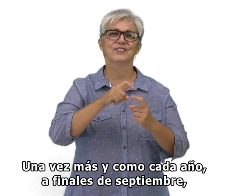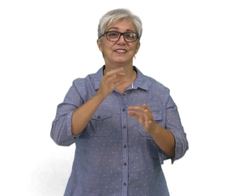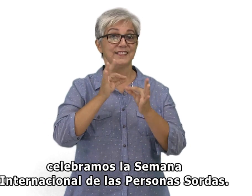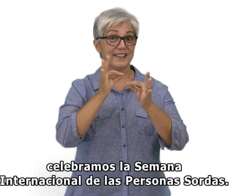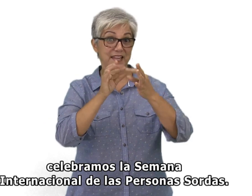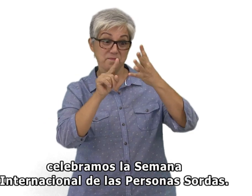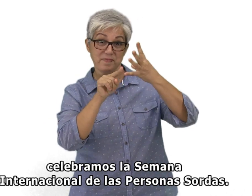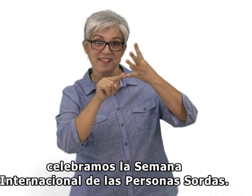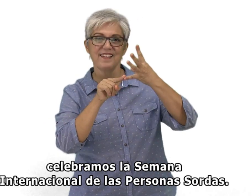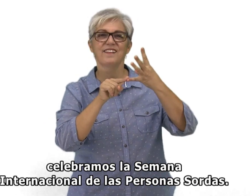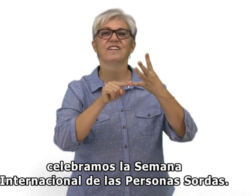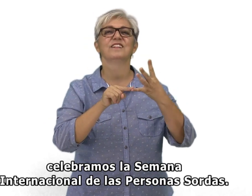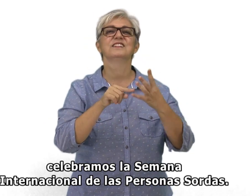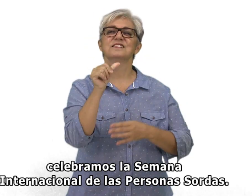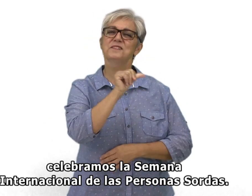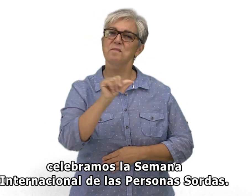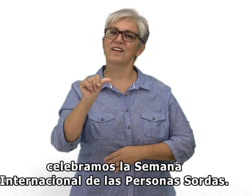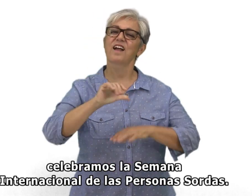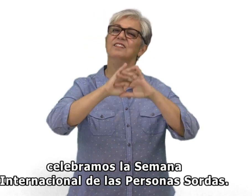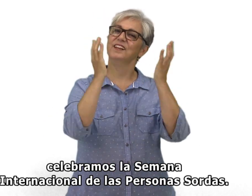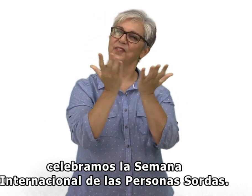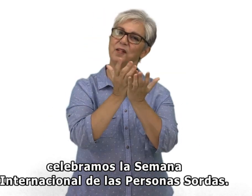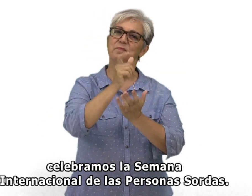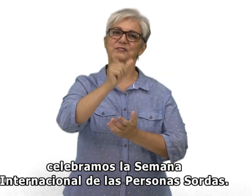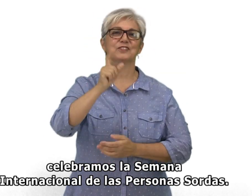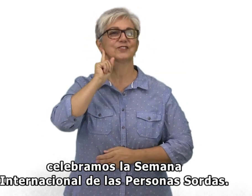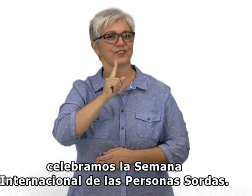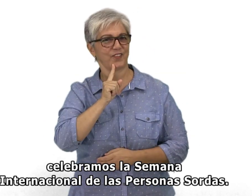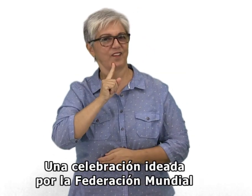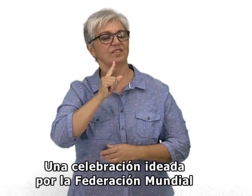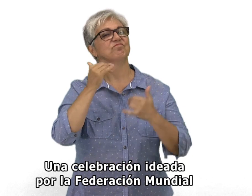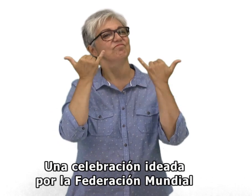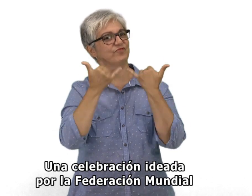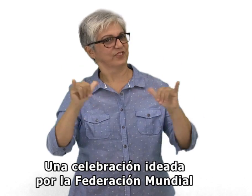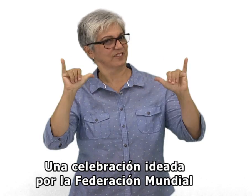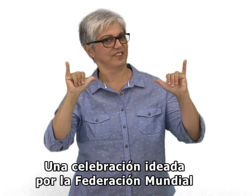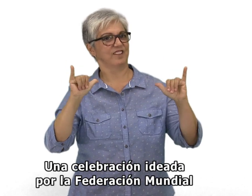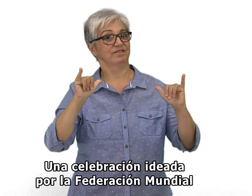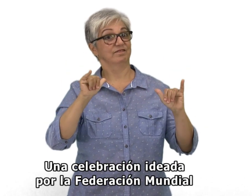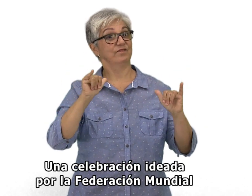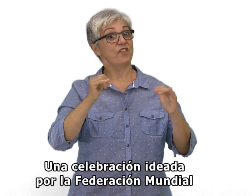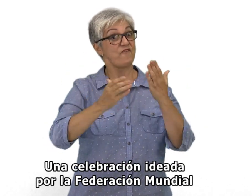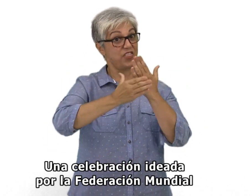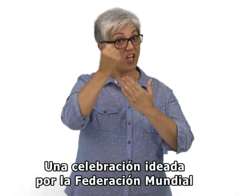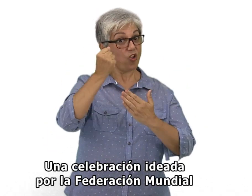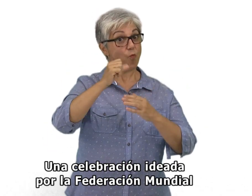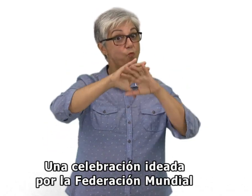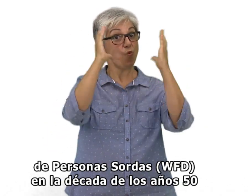Sordas. Una celebración ideada por la Federación Mundial de Personas Sordas en la década de los